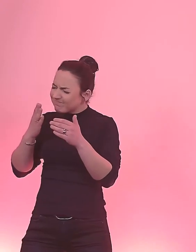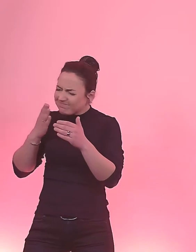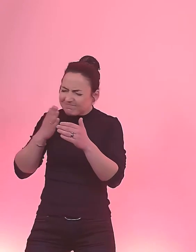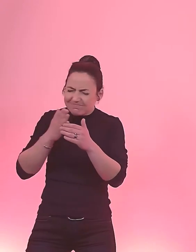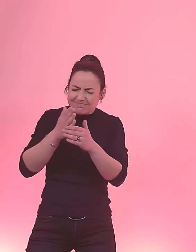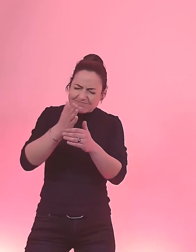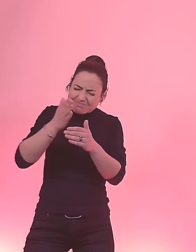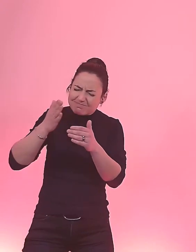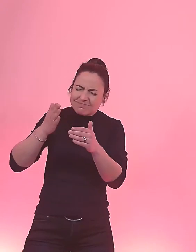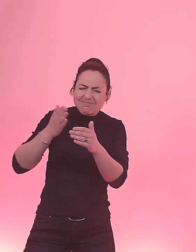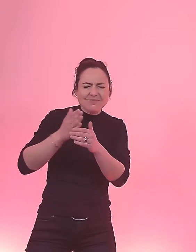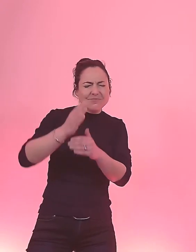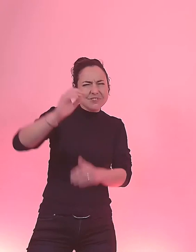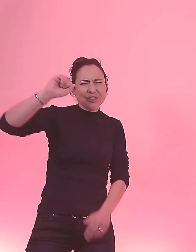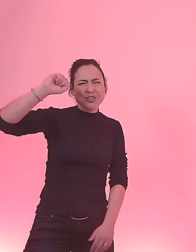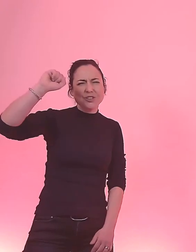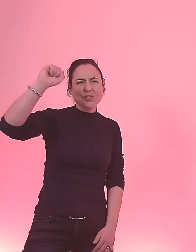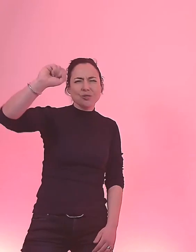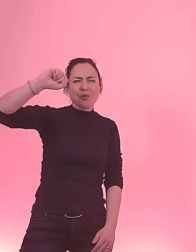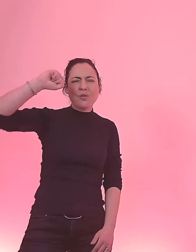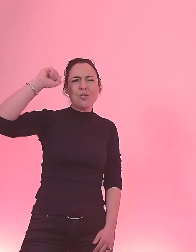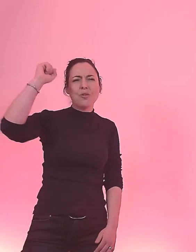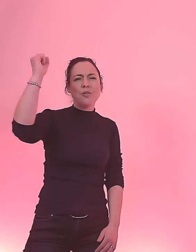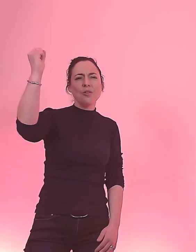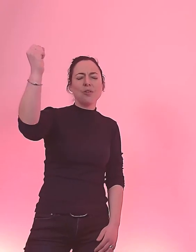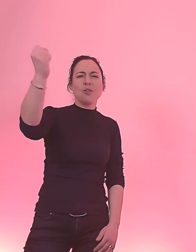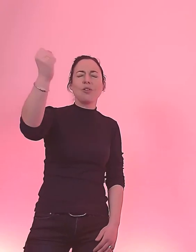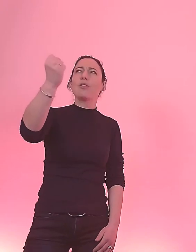door de stoel